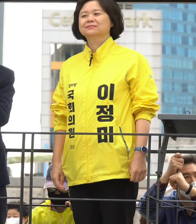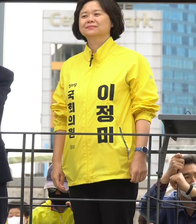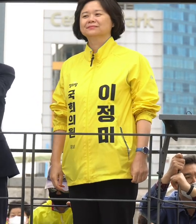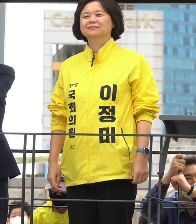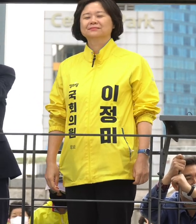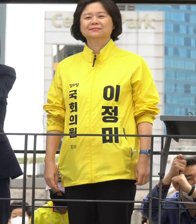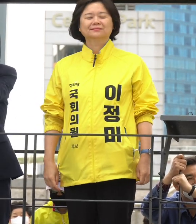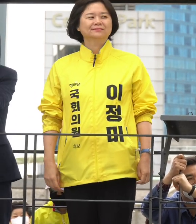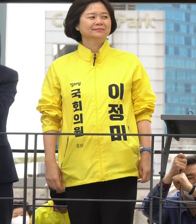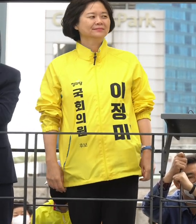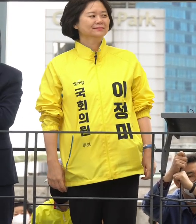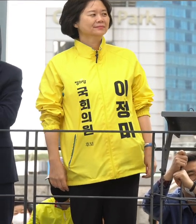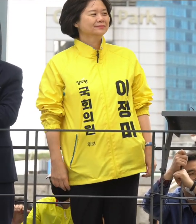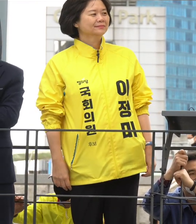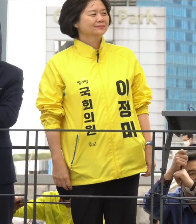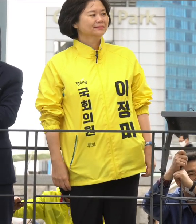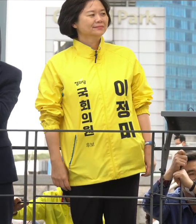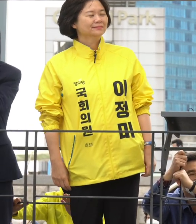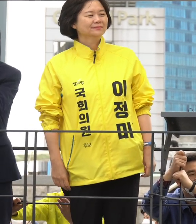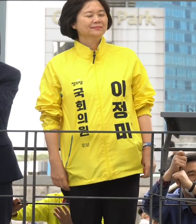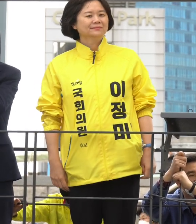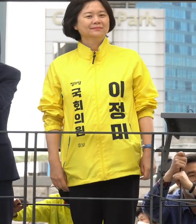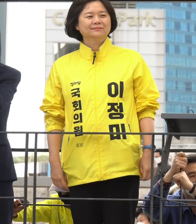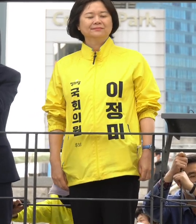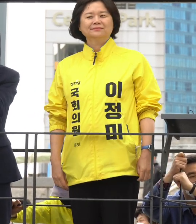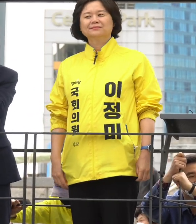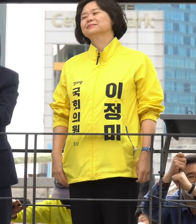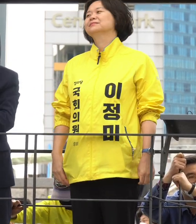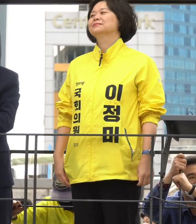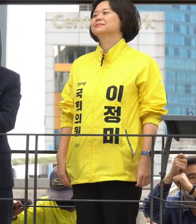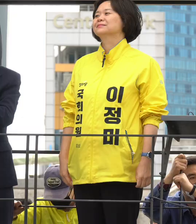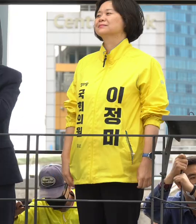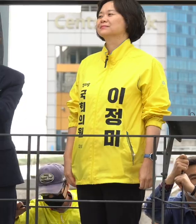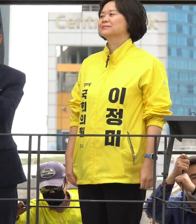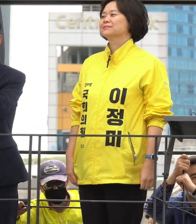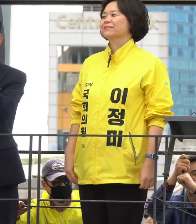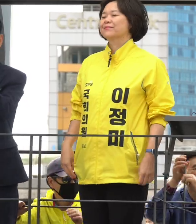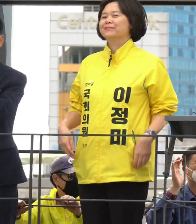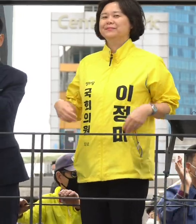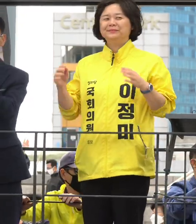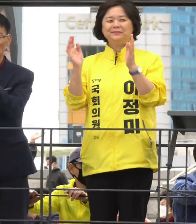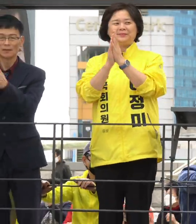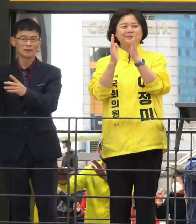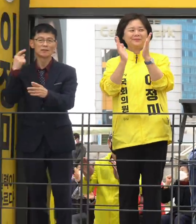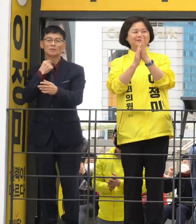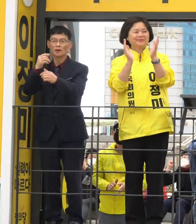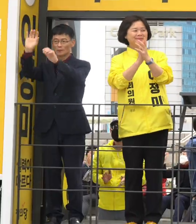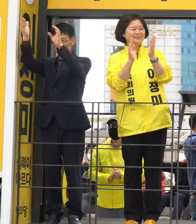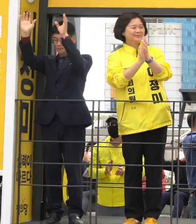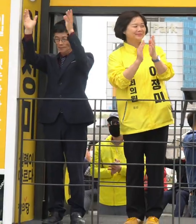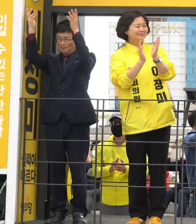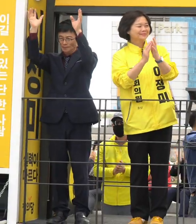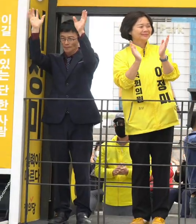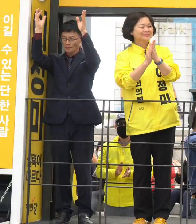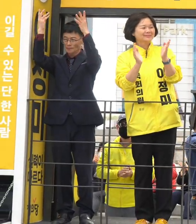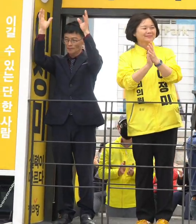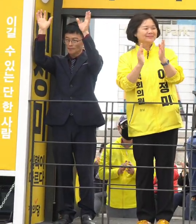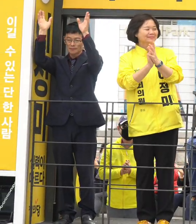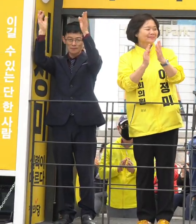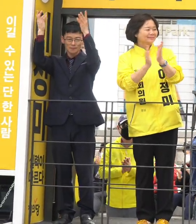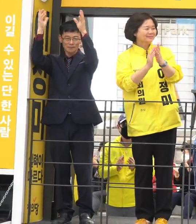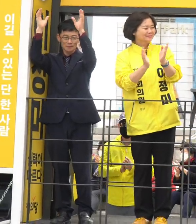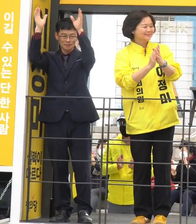6번 이정미 후보의 유세를 여러분들의 힘찬 박수로 듣겠습니다.